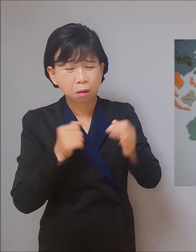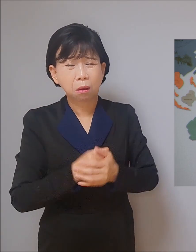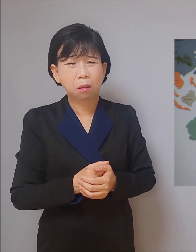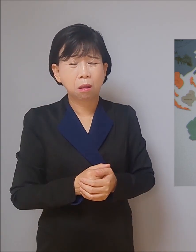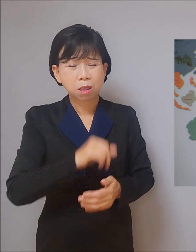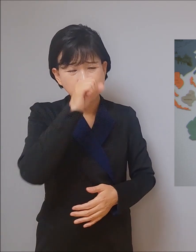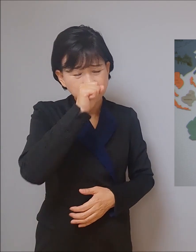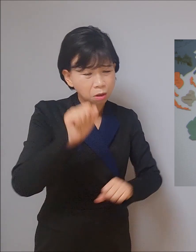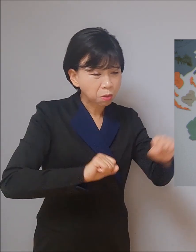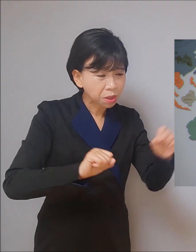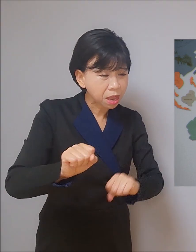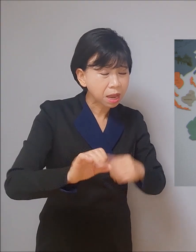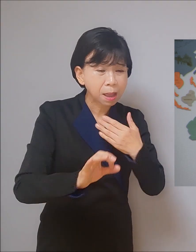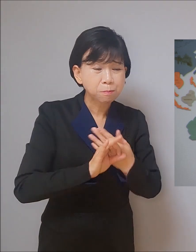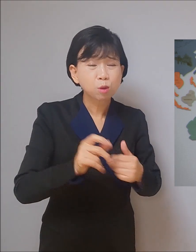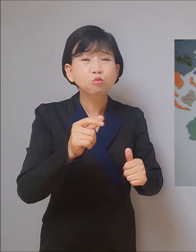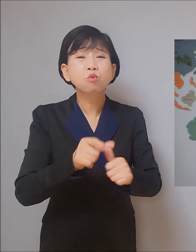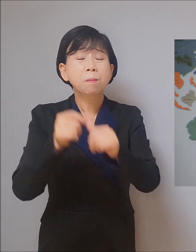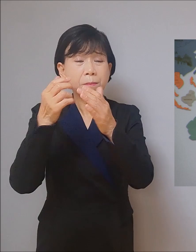선행,